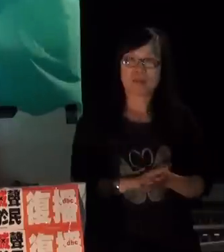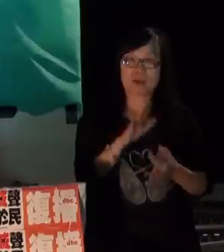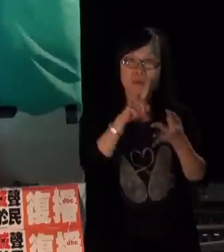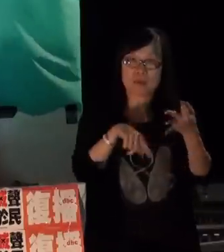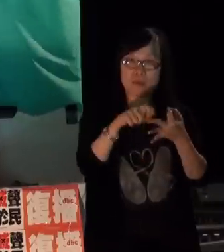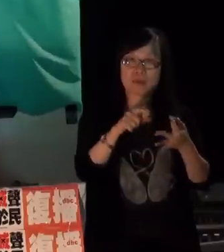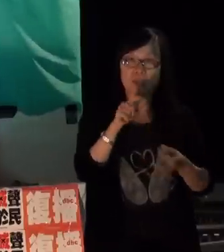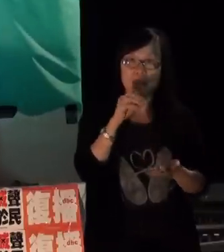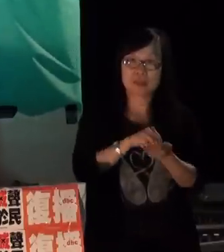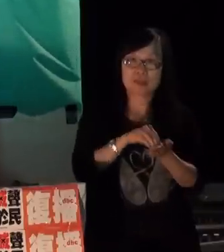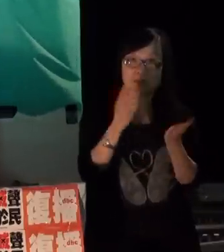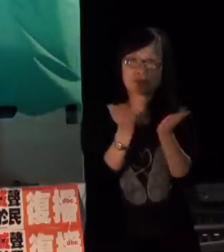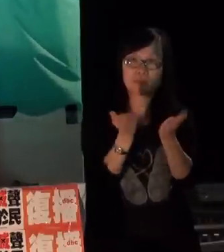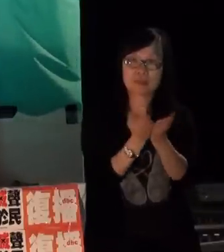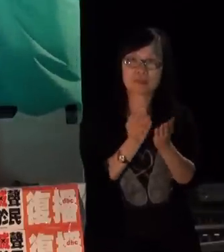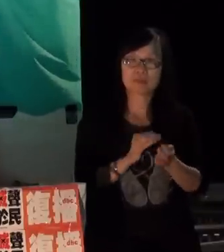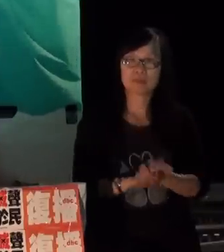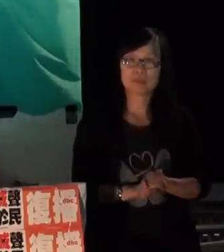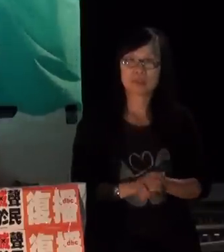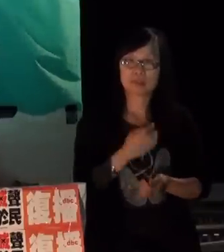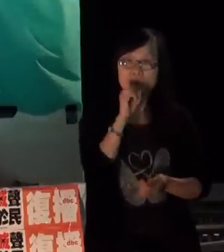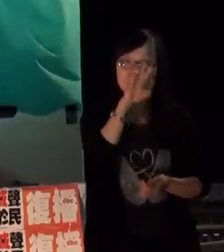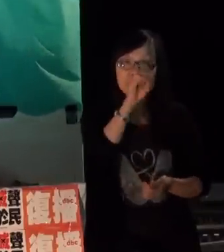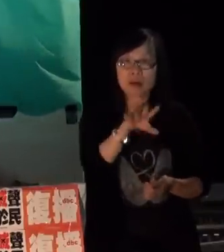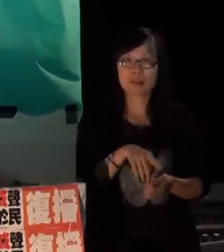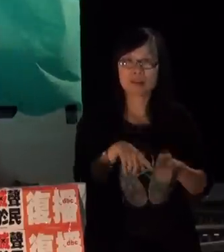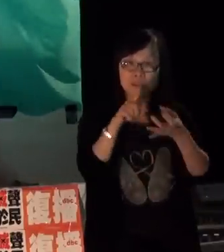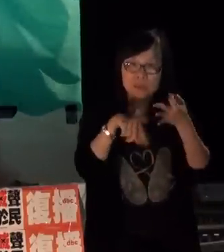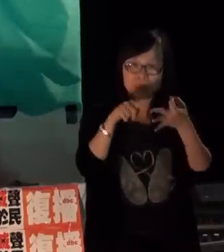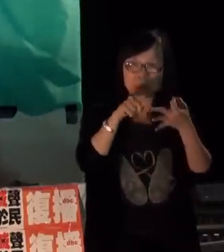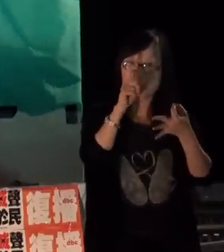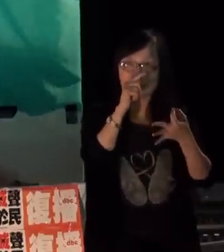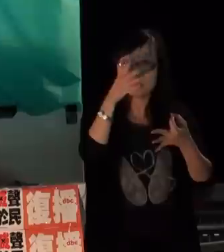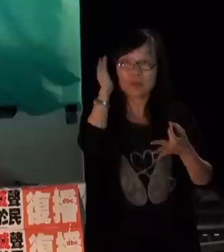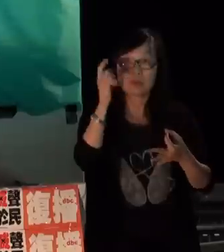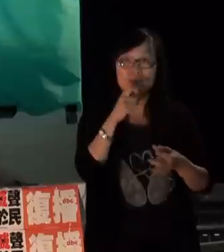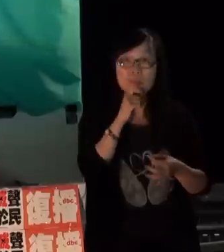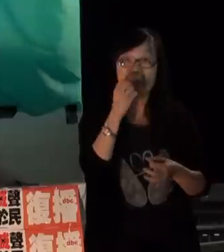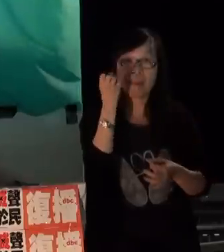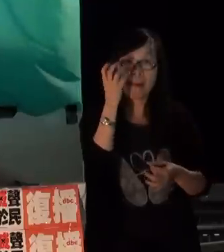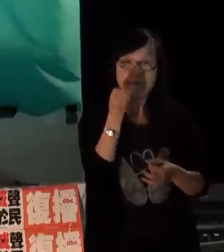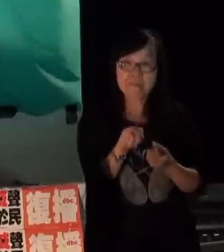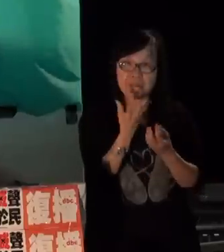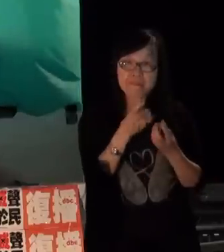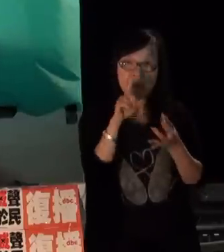夠膽，你冇睇過，我有證據噶。嗰陣時佢先夠膽講嘢。 呢、這個蘇錦良應該有個新花名㗎啦，就唔係蘇錦良，萬能蘇，係人都插得。